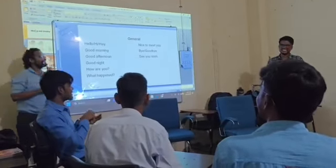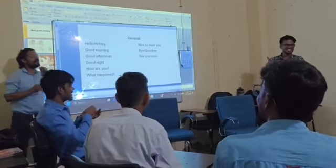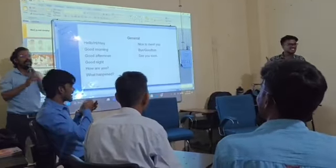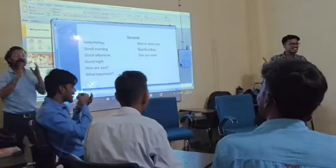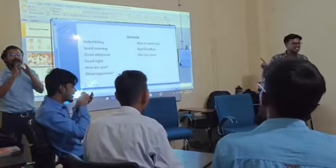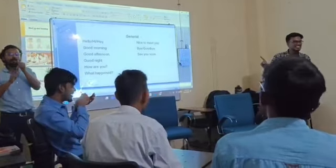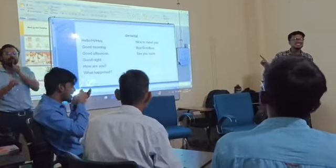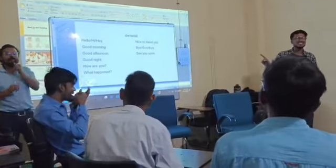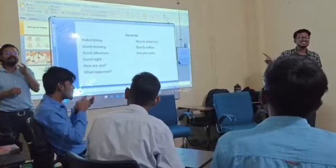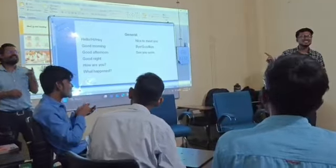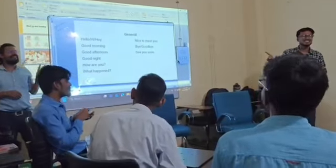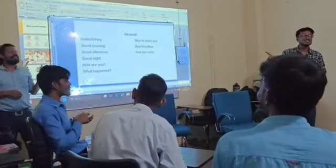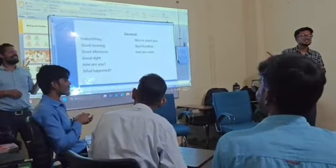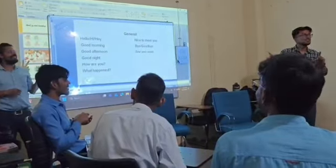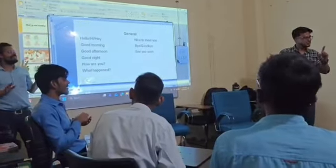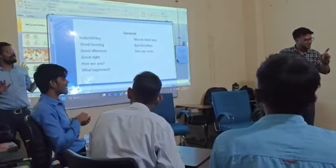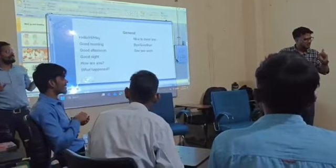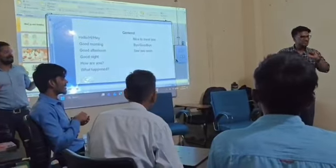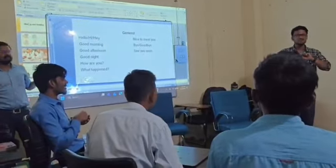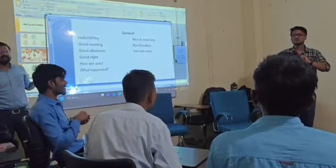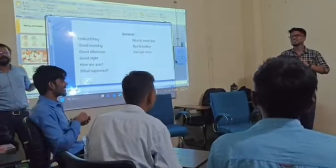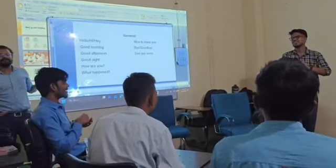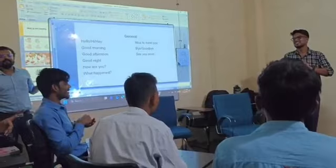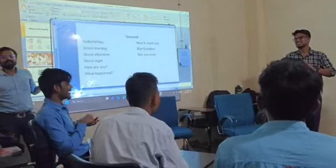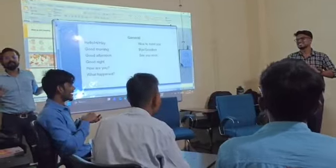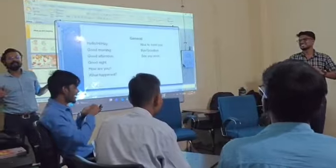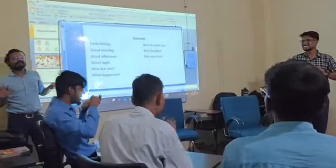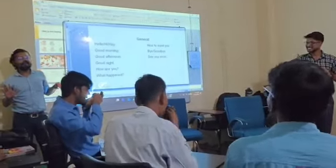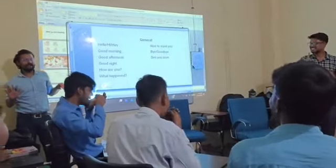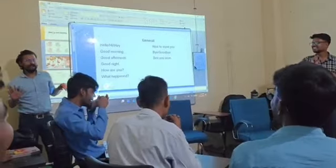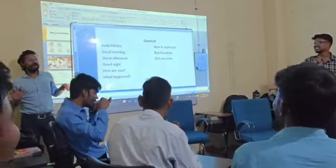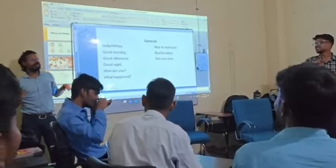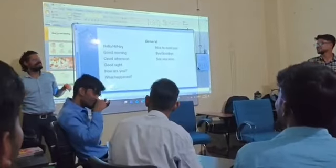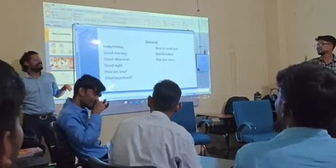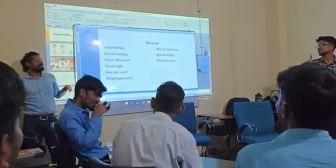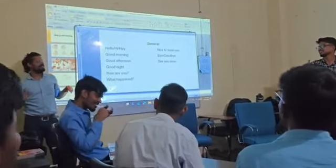ये क्या है, क्या था? गोलगप्पा। चोरी छिपे खाना, अच्छा। ठीक है, छिपा के खाना।